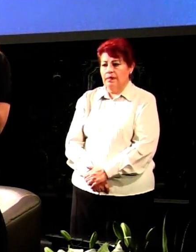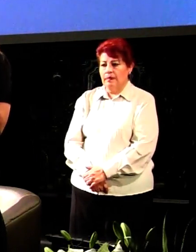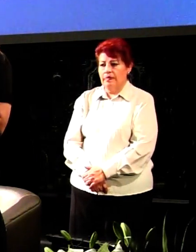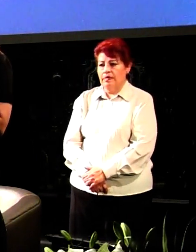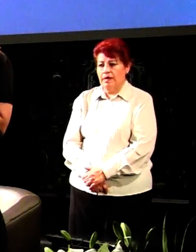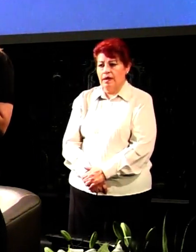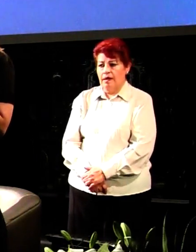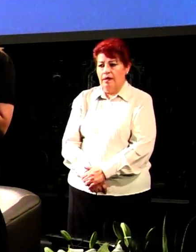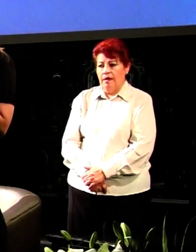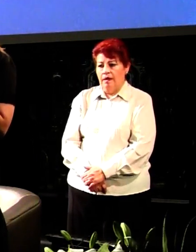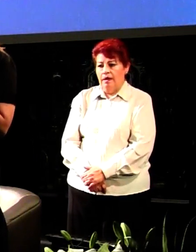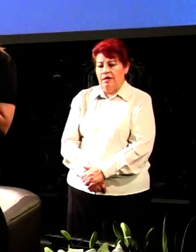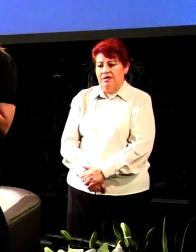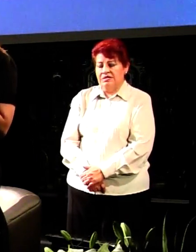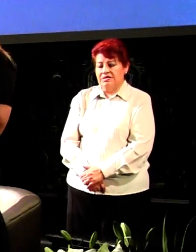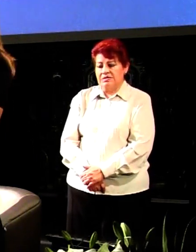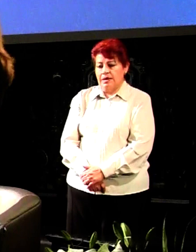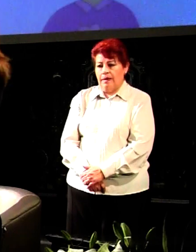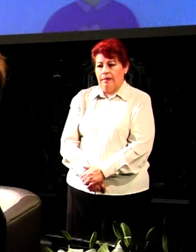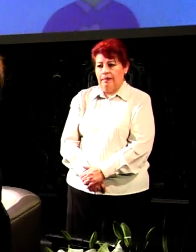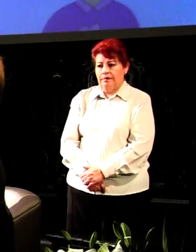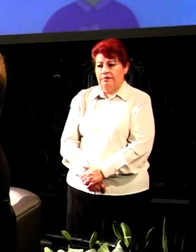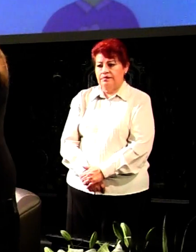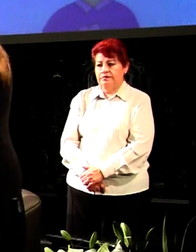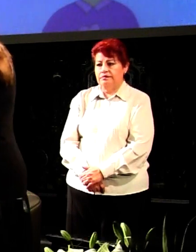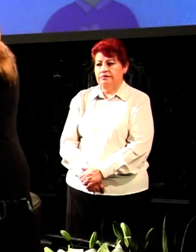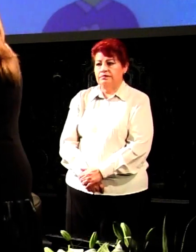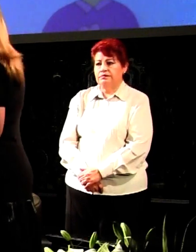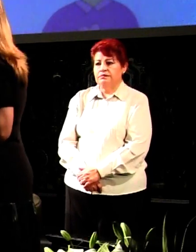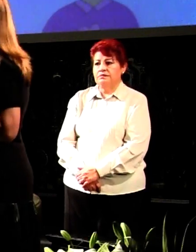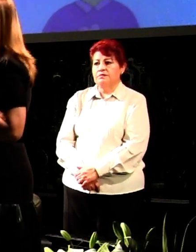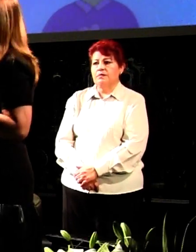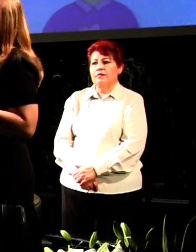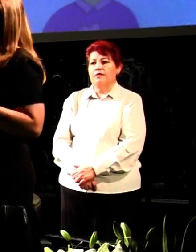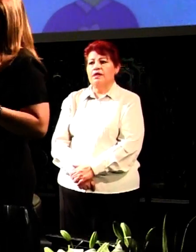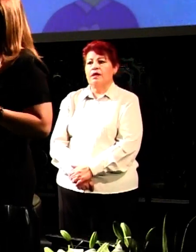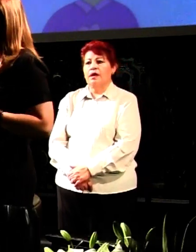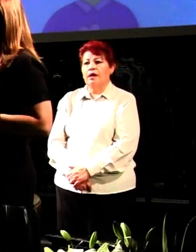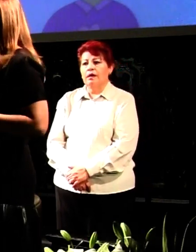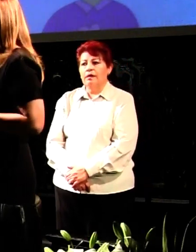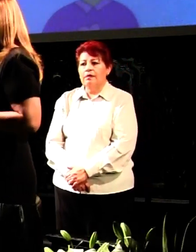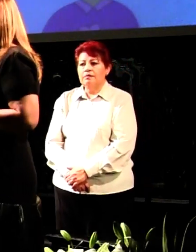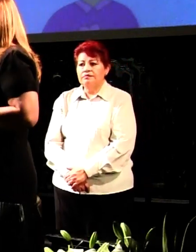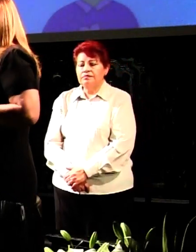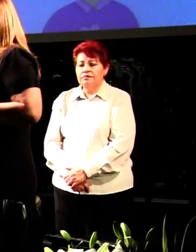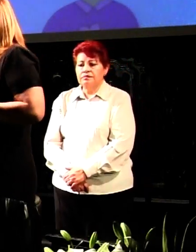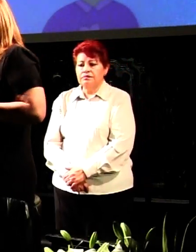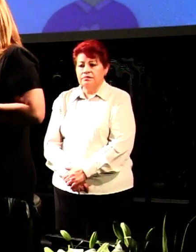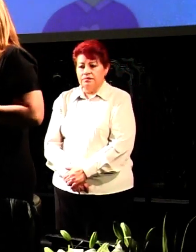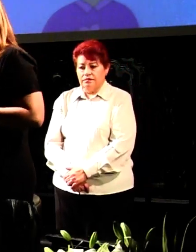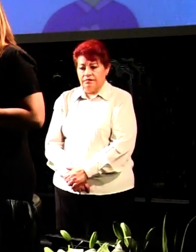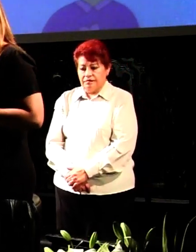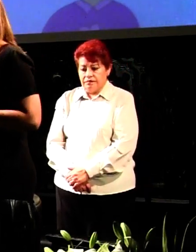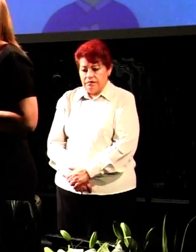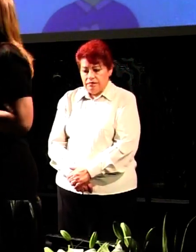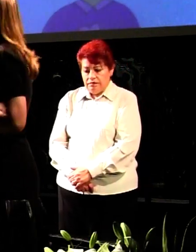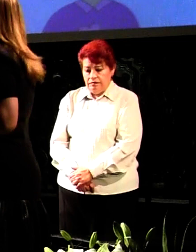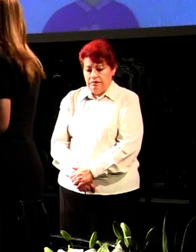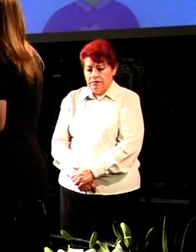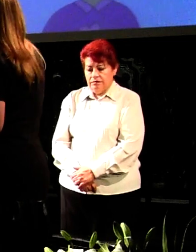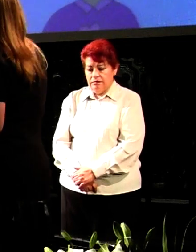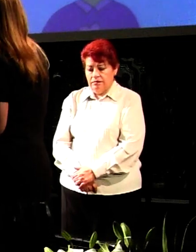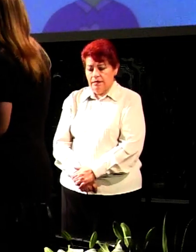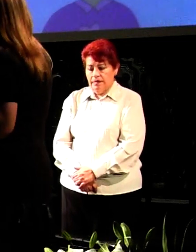esas conductas? Yo no puedo enseñarlo si no lo tengo. Por lo tanto, entonces, primero que nada, tengo que aprender a